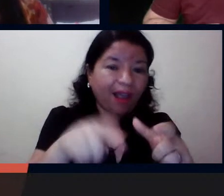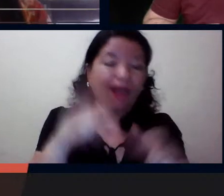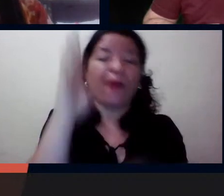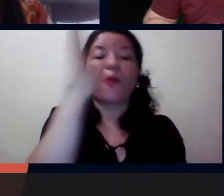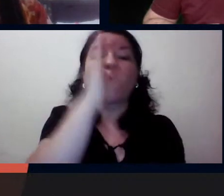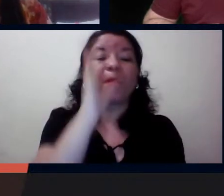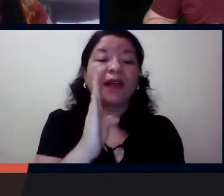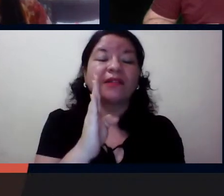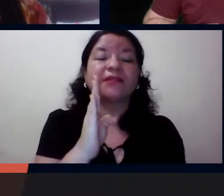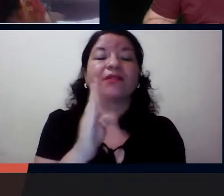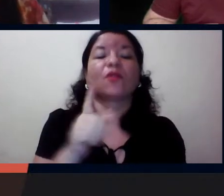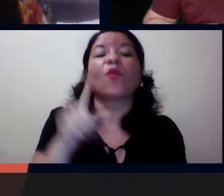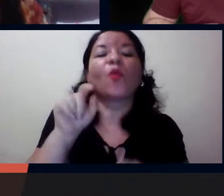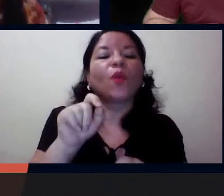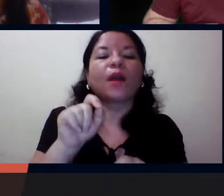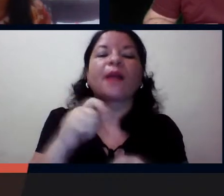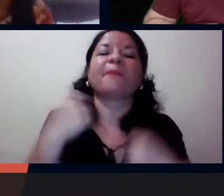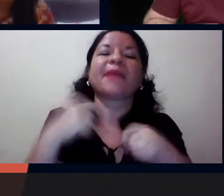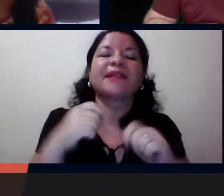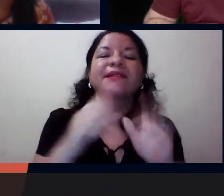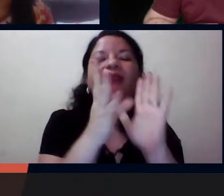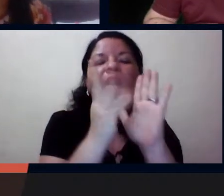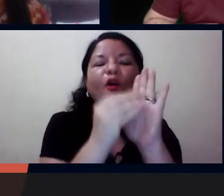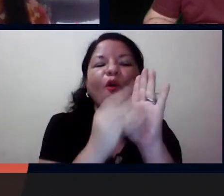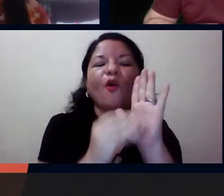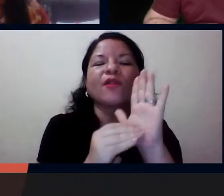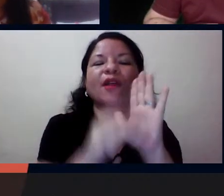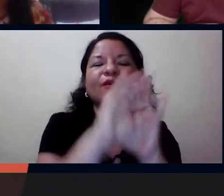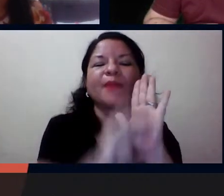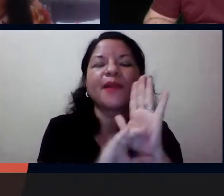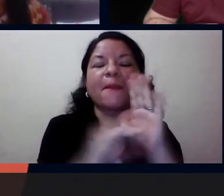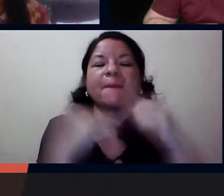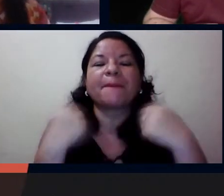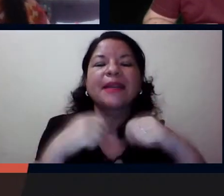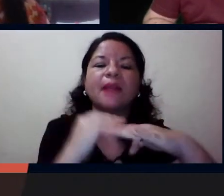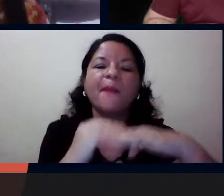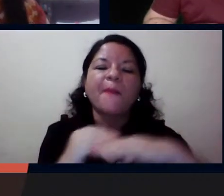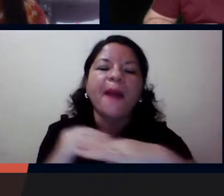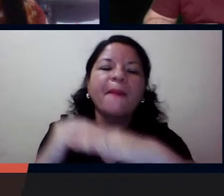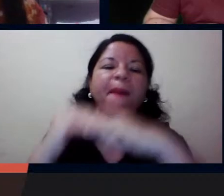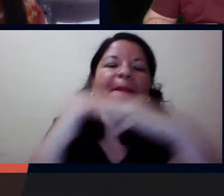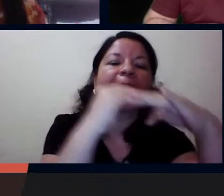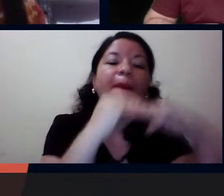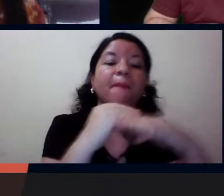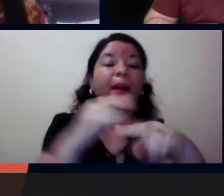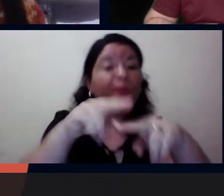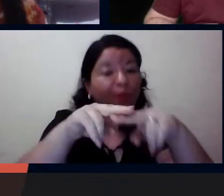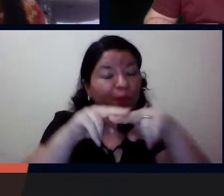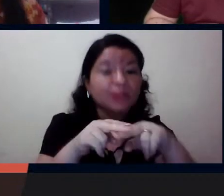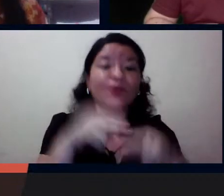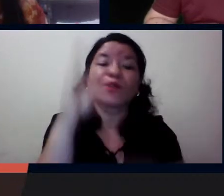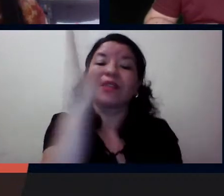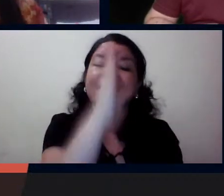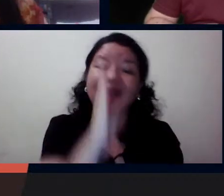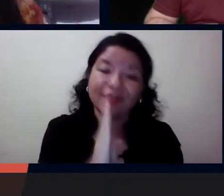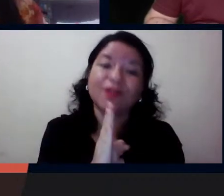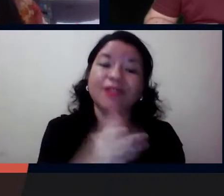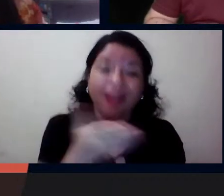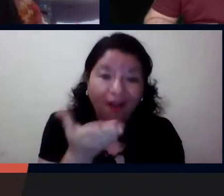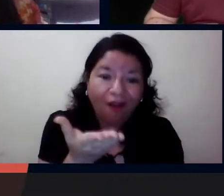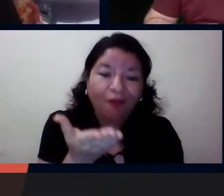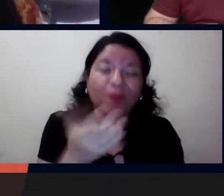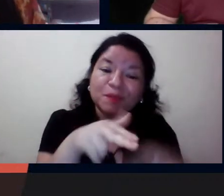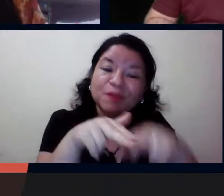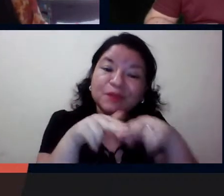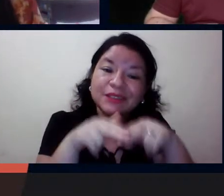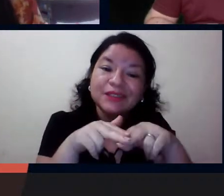homogeneização do conteúdo. Por isso o Enem, né, o Exame nacional. Eh eh então todos os alunos eles estão aptos a fazer a